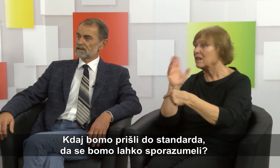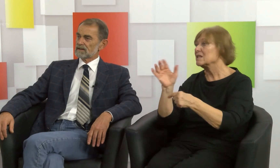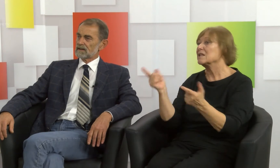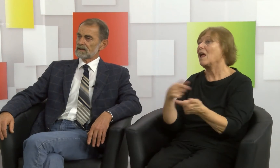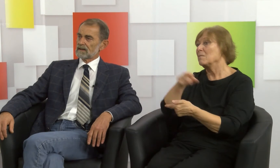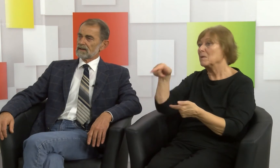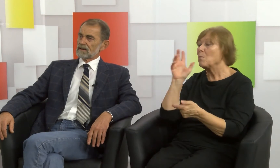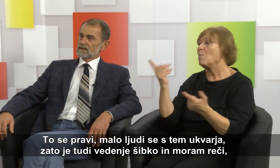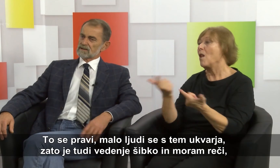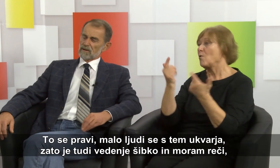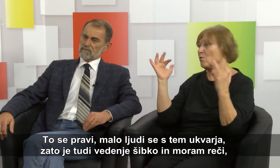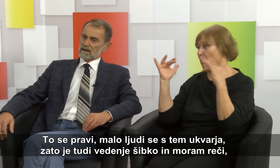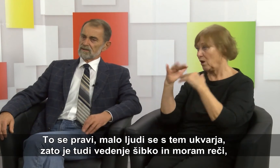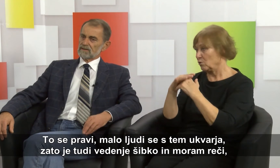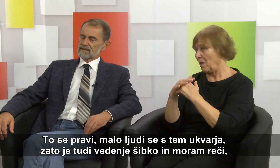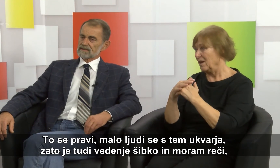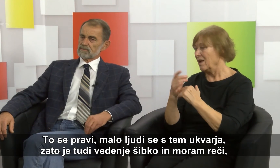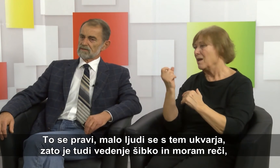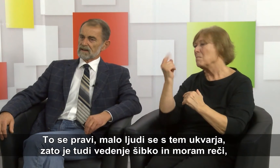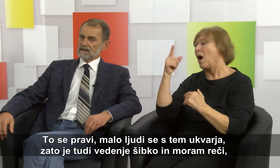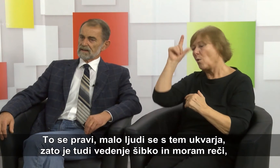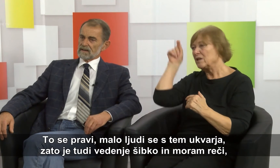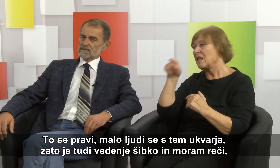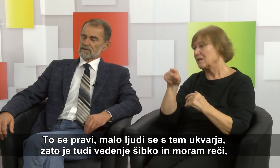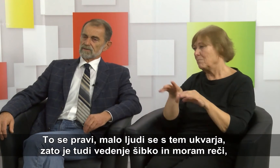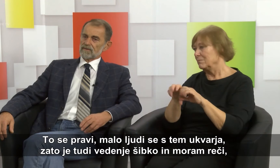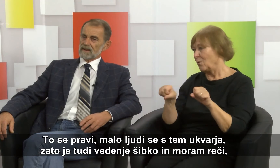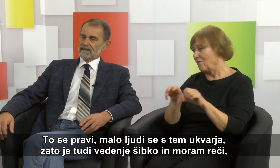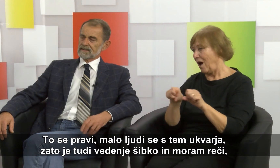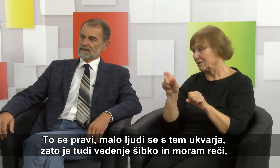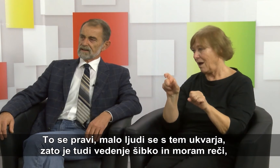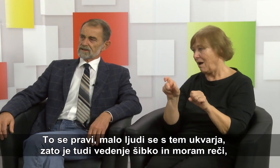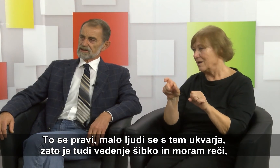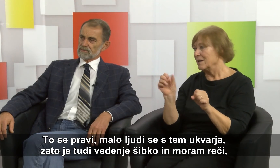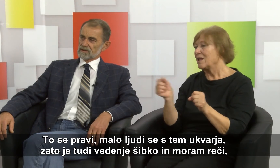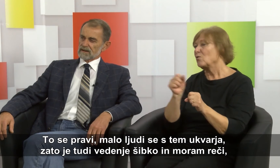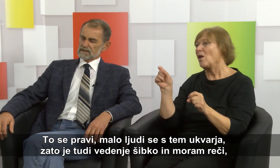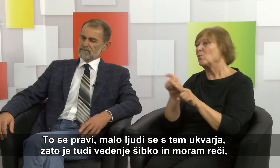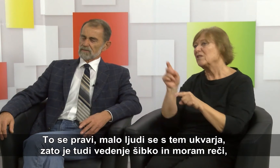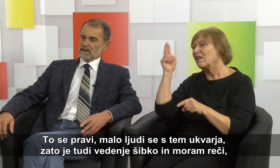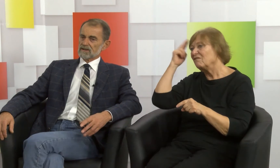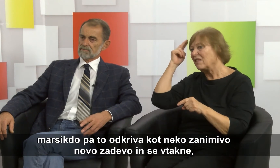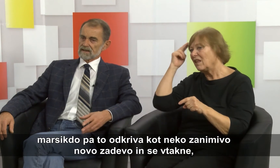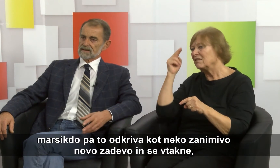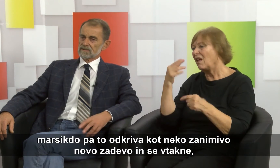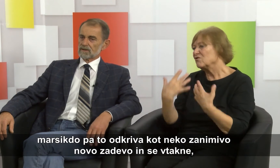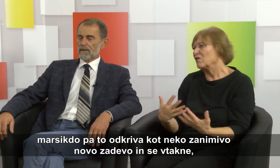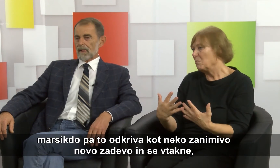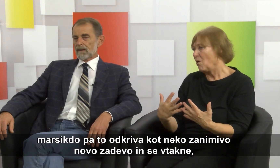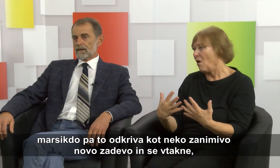Ne. To se pravi, malo ljudi se s tem ukvarja, zato je tudi vedenje šibko. Ne. Moram reči, da marsikdo